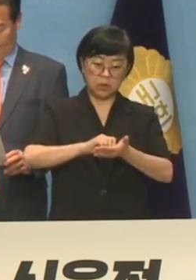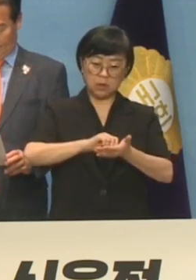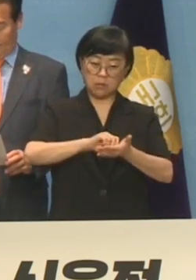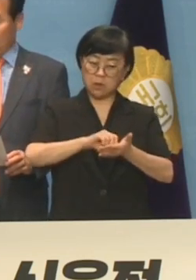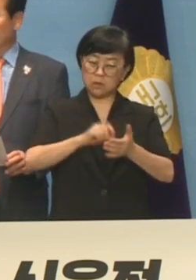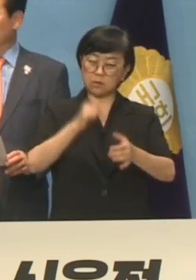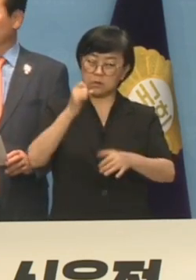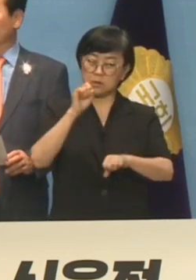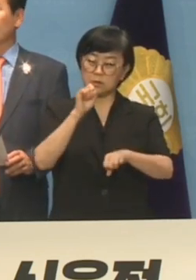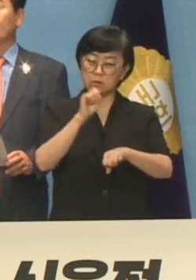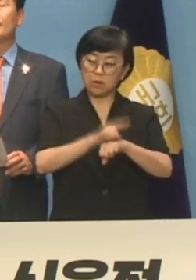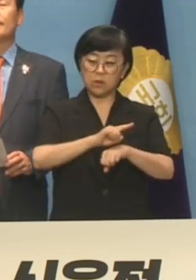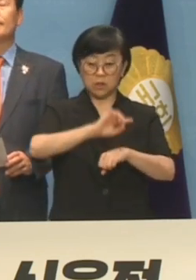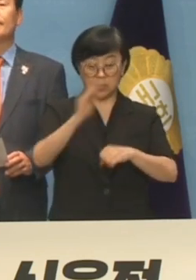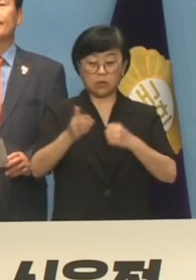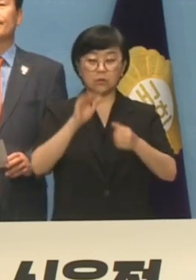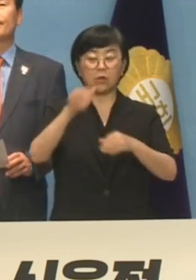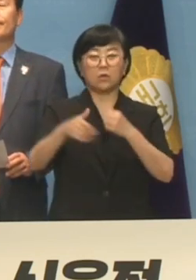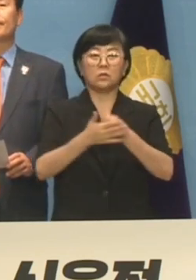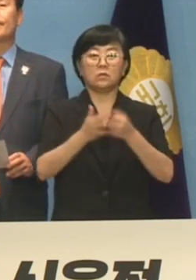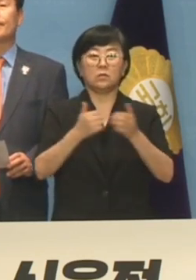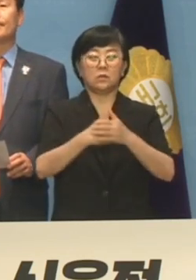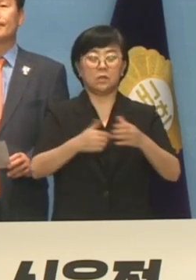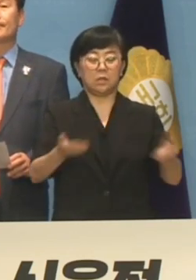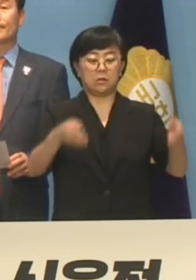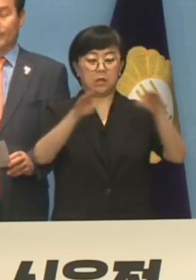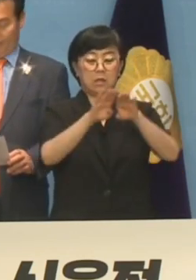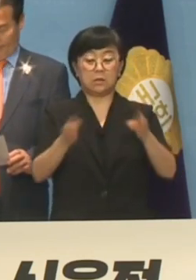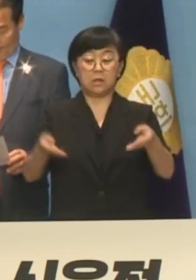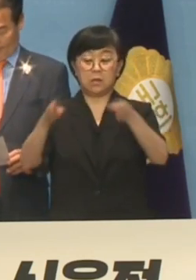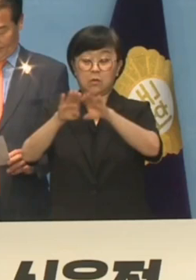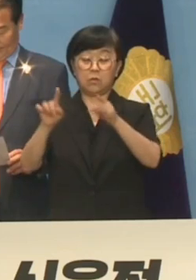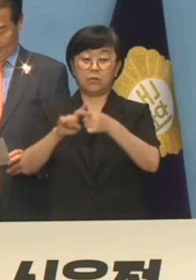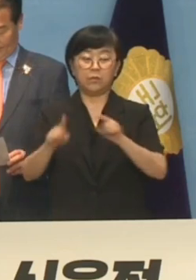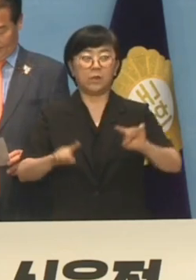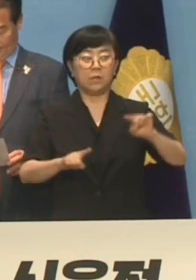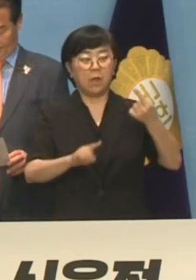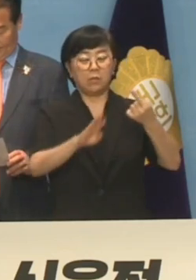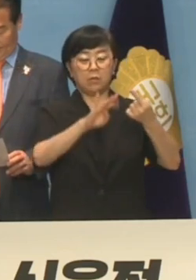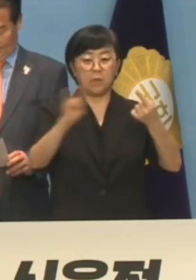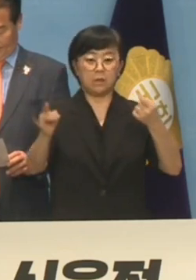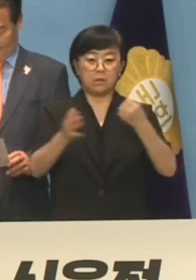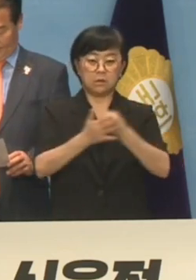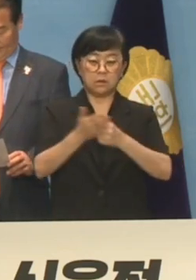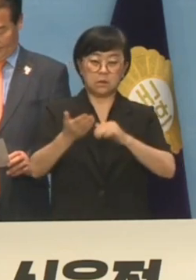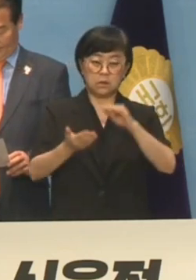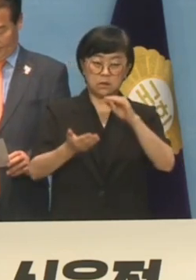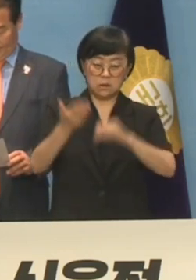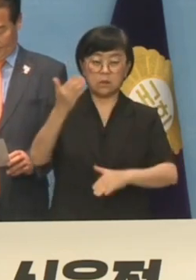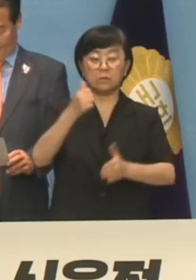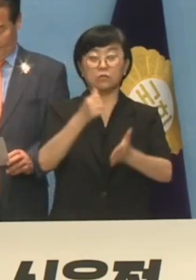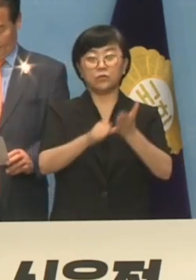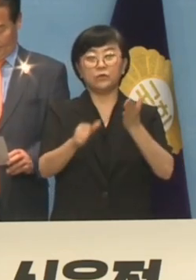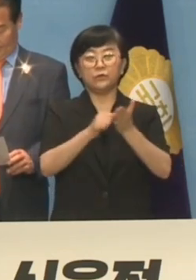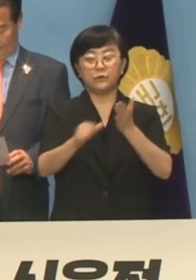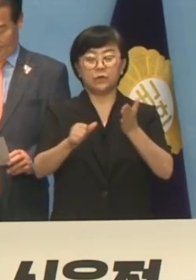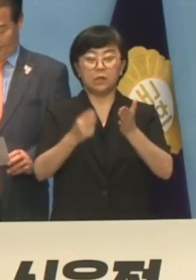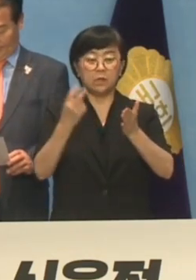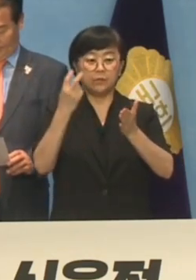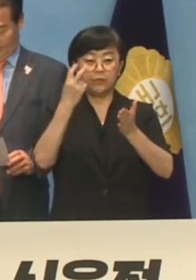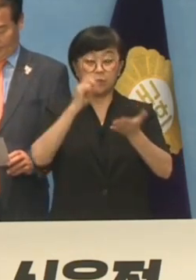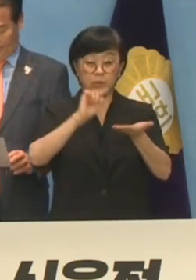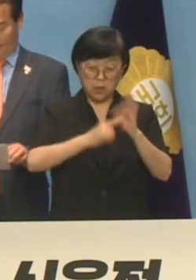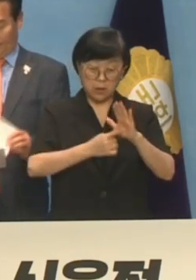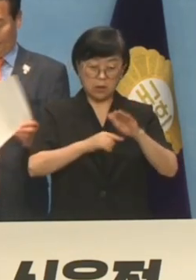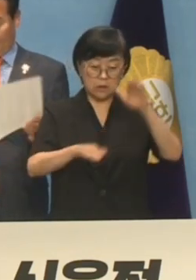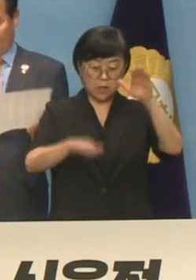없습니다. 이러한 설비 한계 때문에 현재 탱크군마다 최대 100배 이상 방사성 물질 검출의 차이가 발생하고